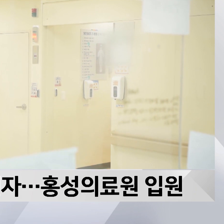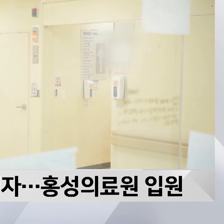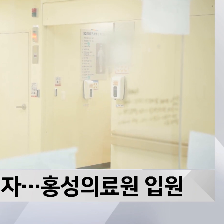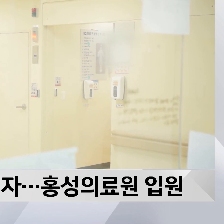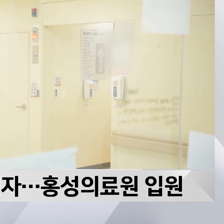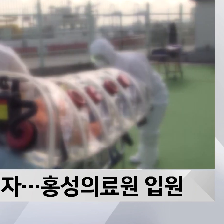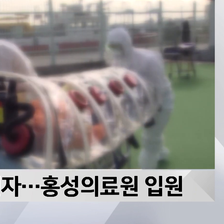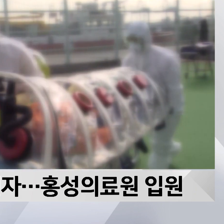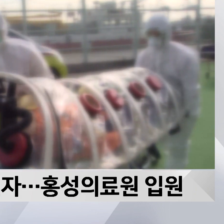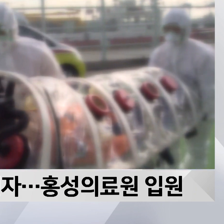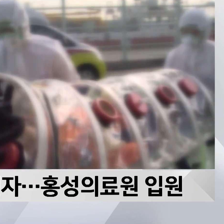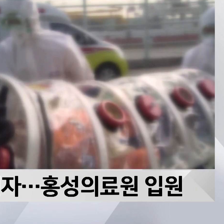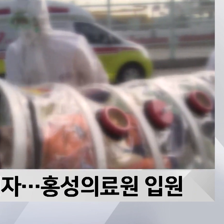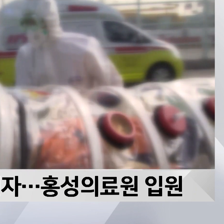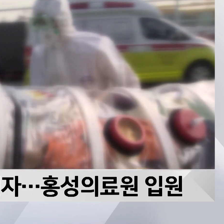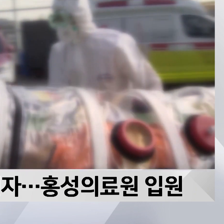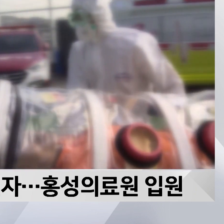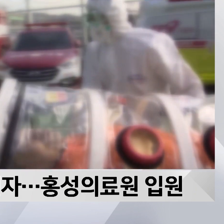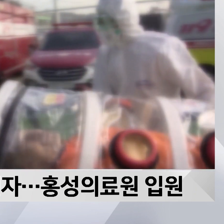해당 직원은 현재